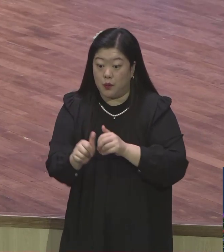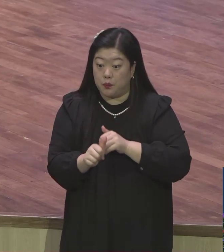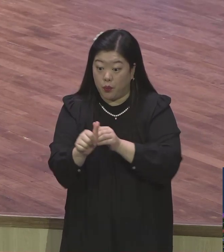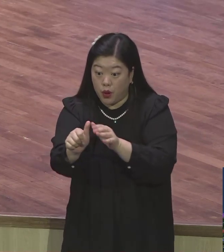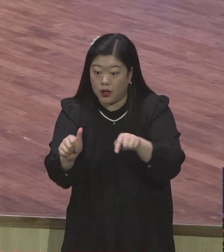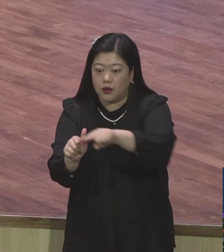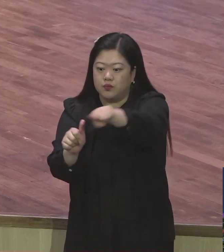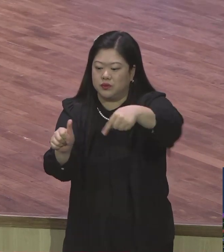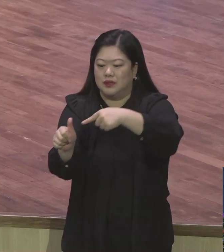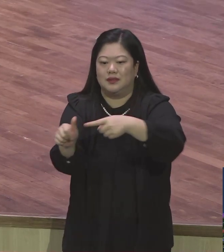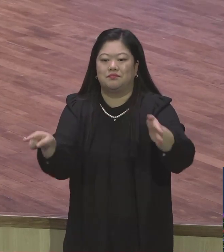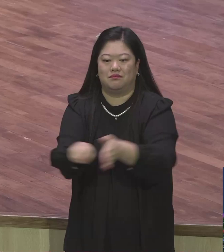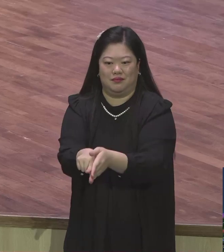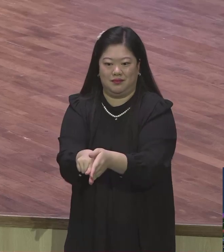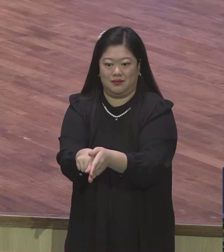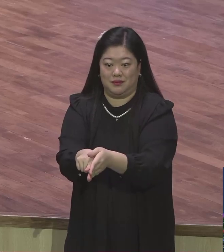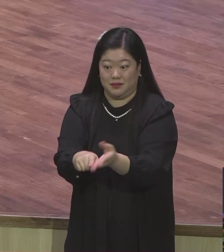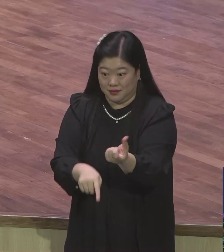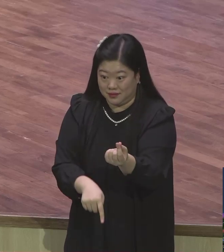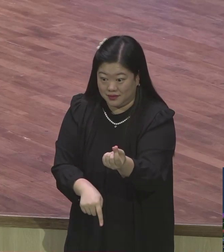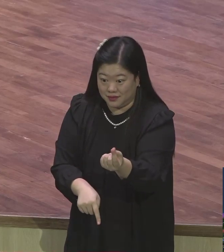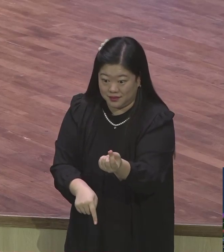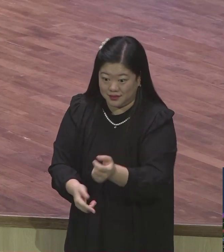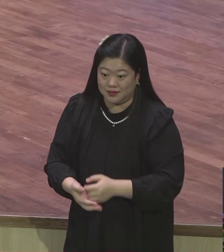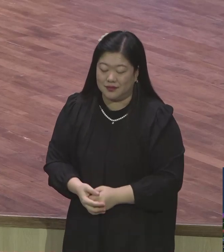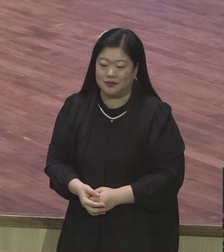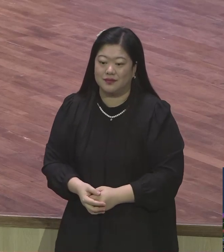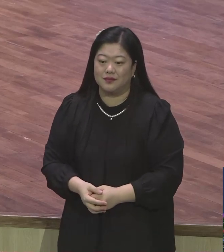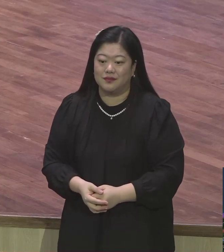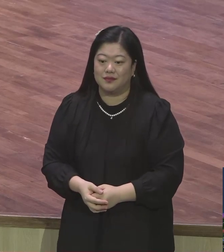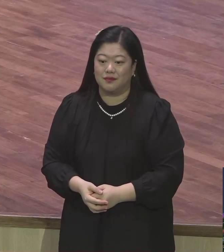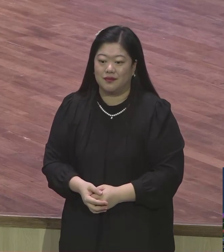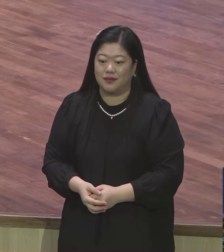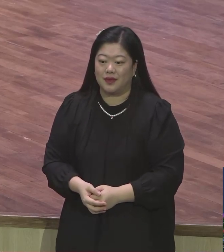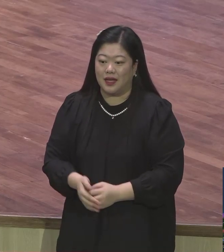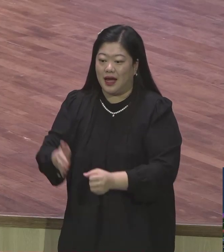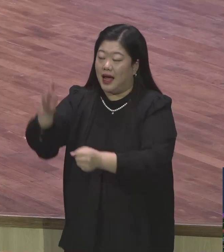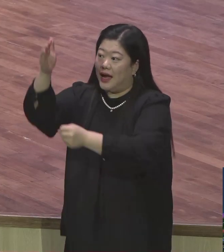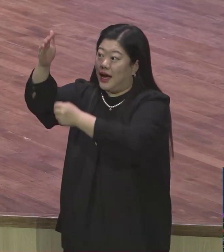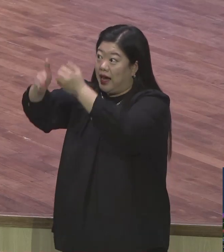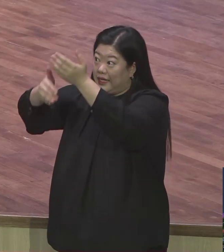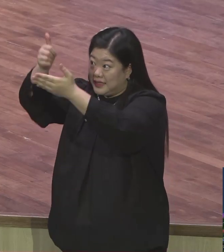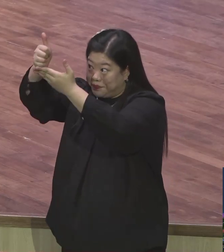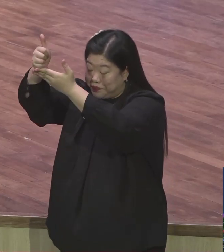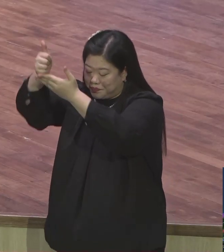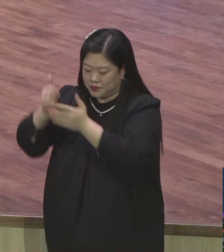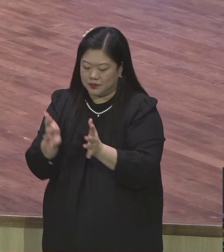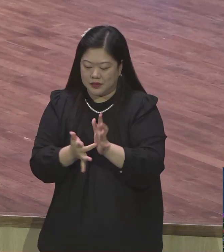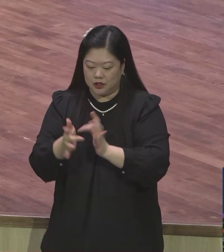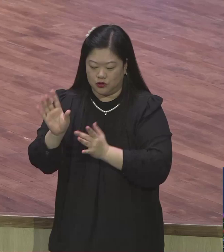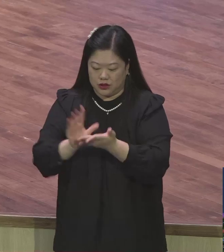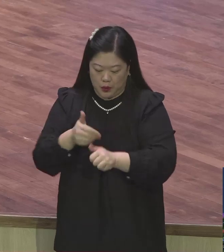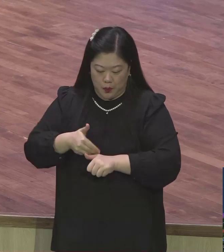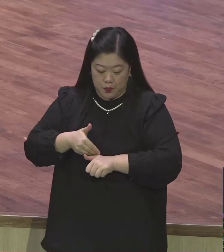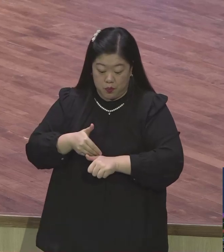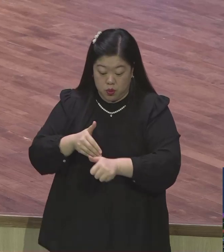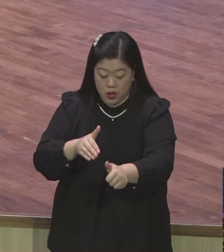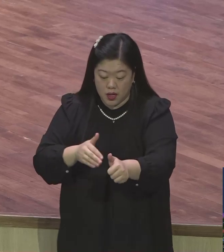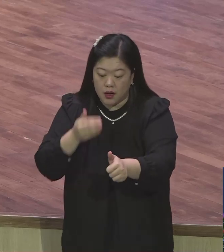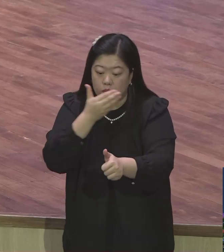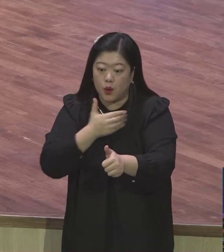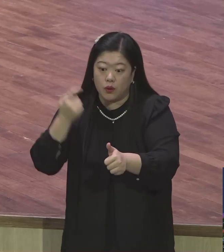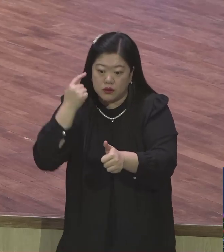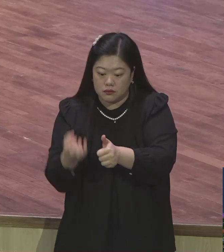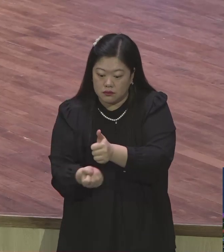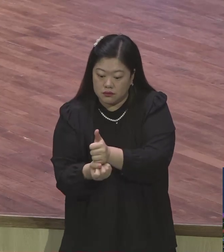바울은 예수 그리스도를 통해서 주어진 하나님의 복음, 이 하나님의 복음이